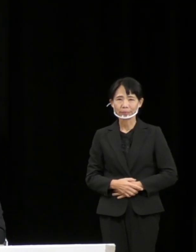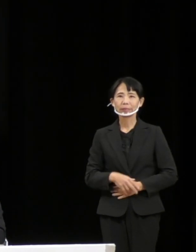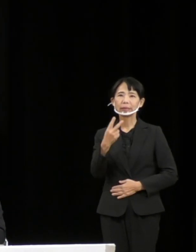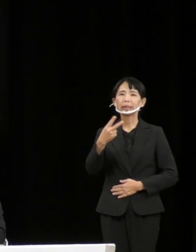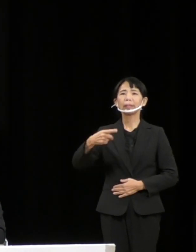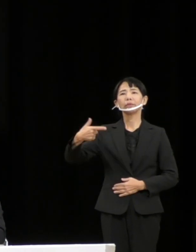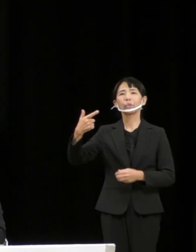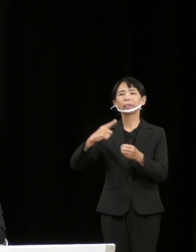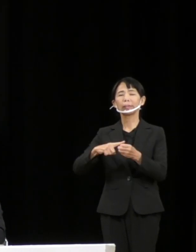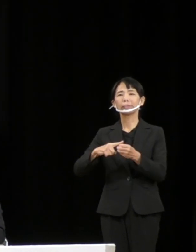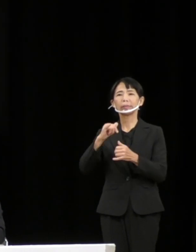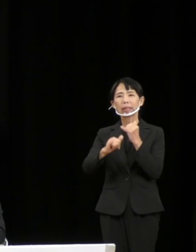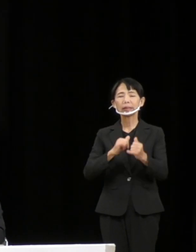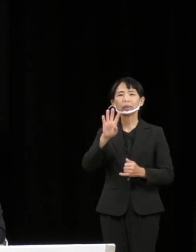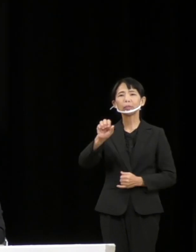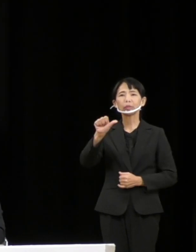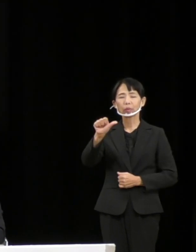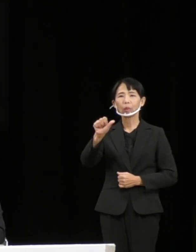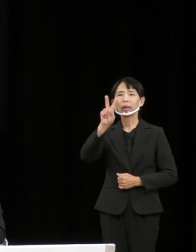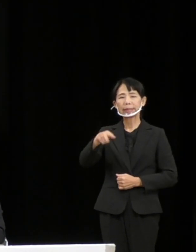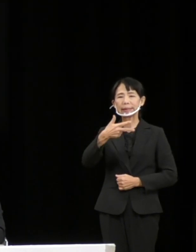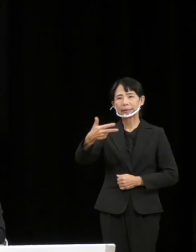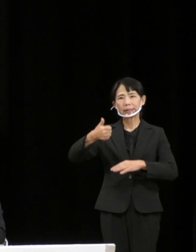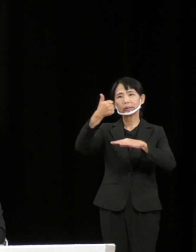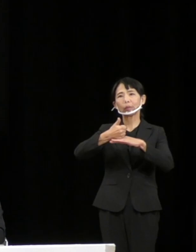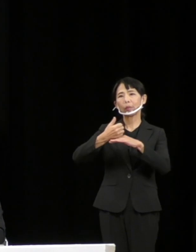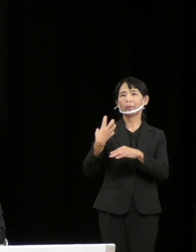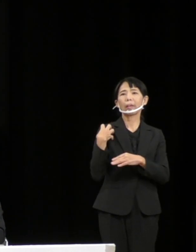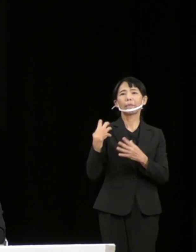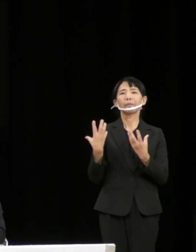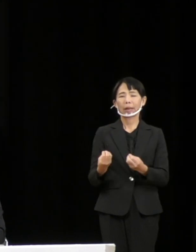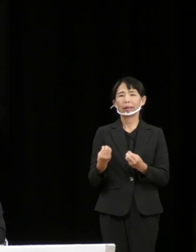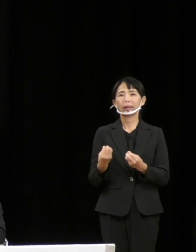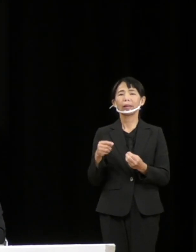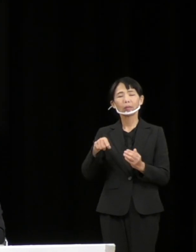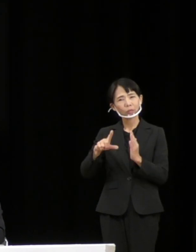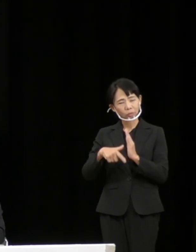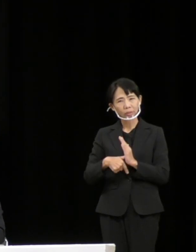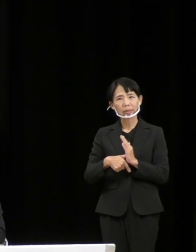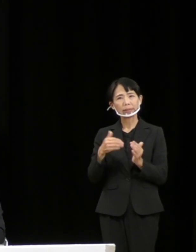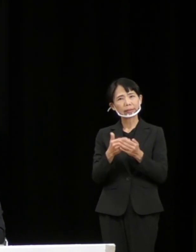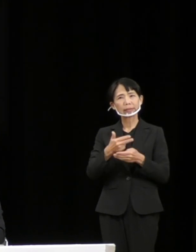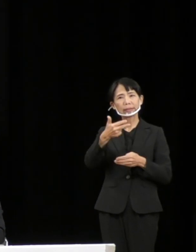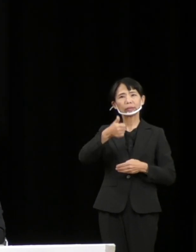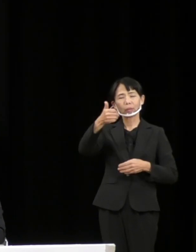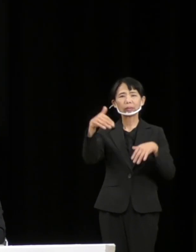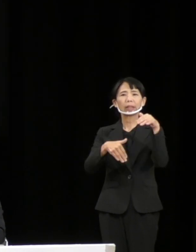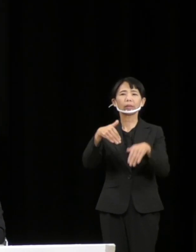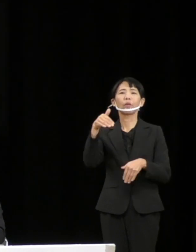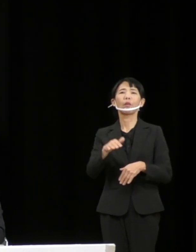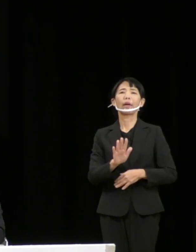2006年に第45代 a 理事長を務めた年この年も石垣市長選挙があり